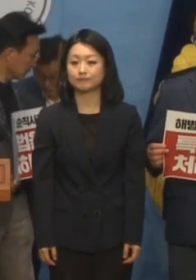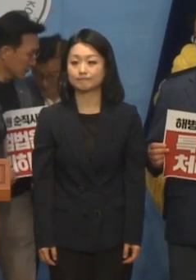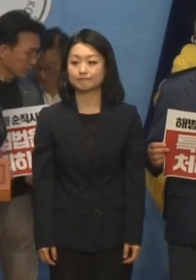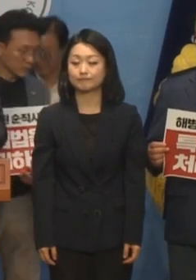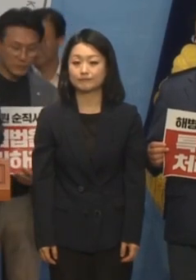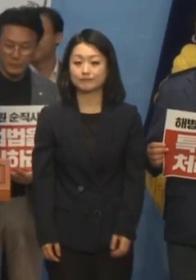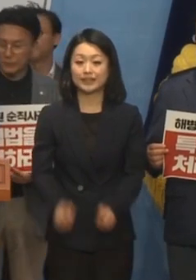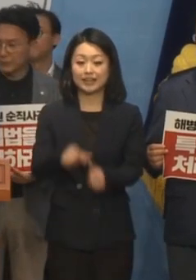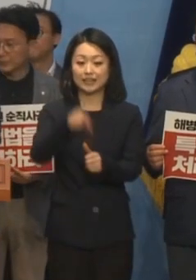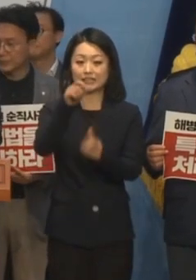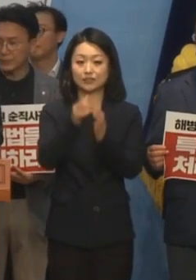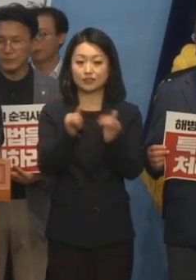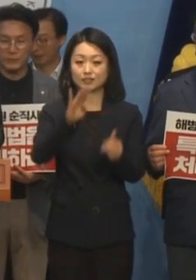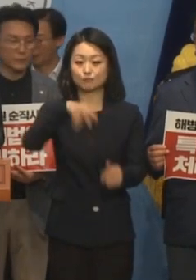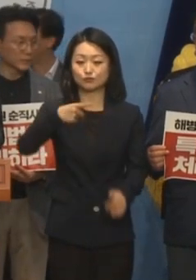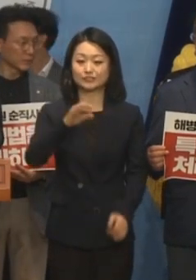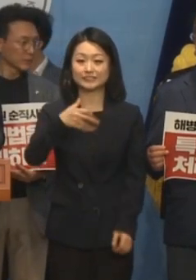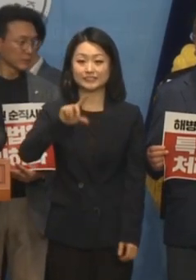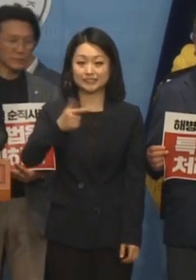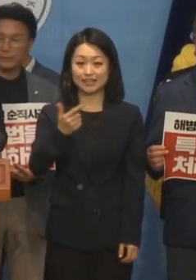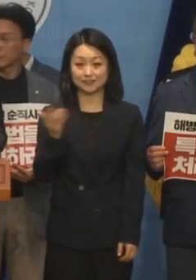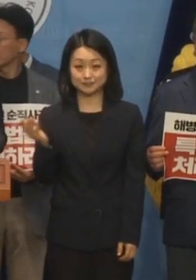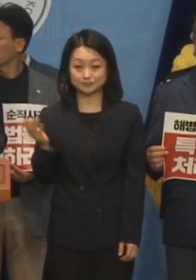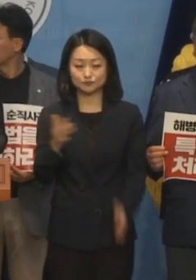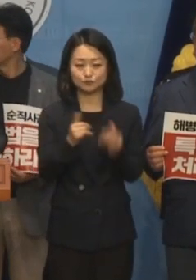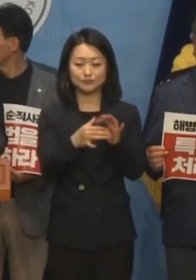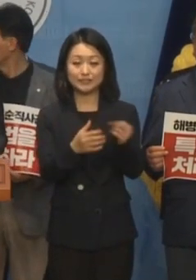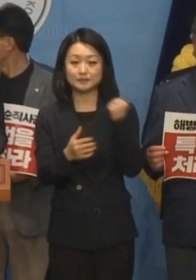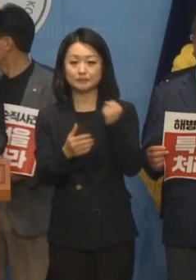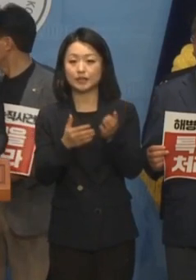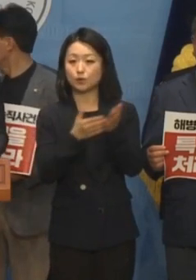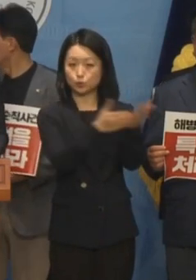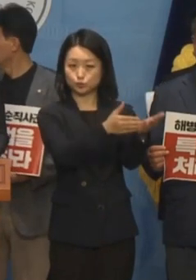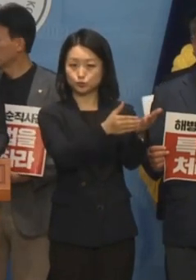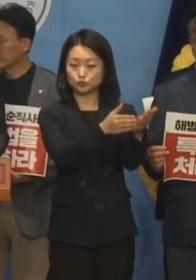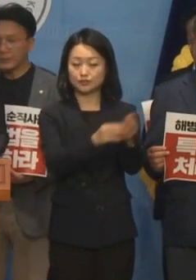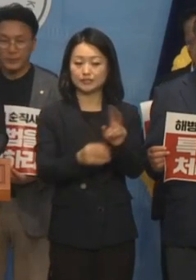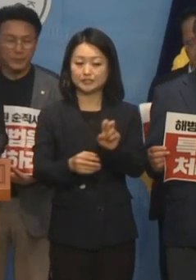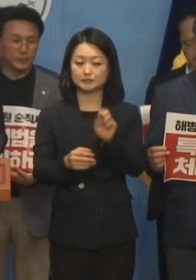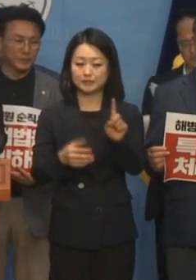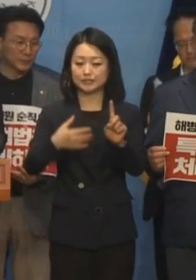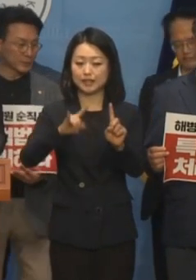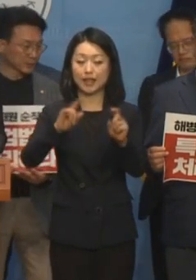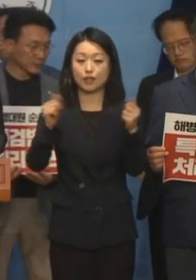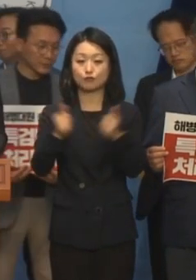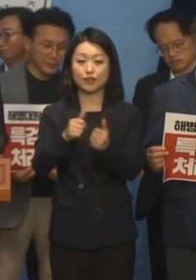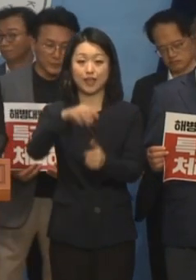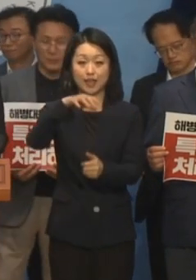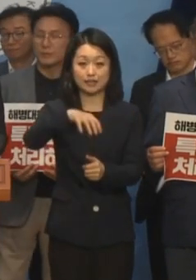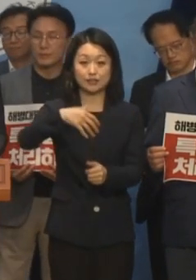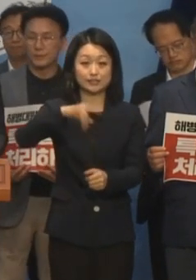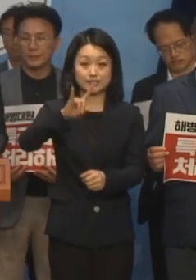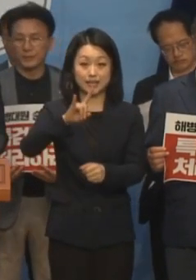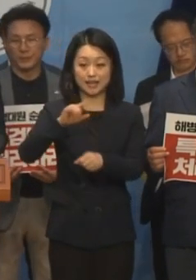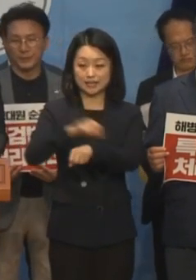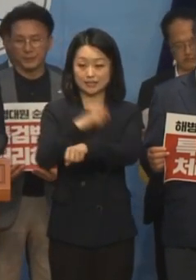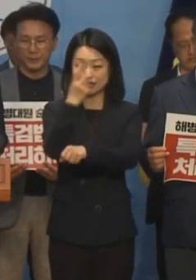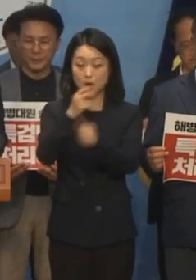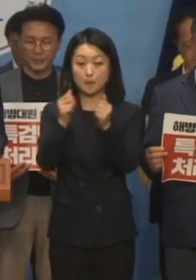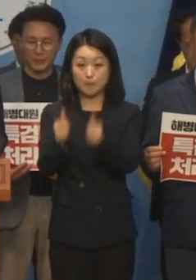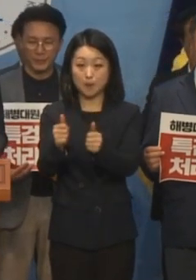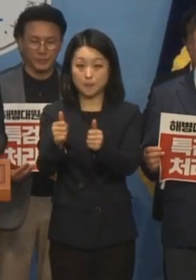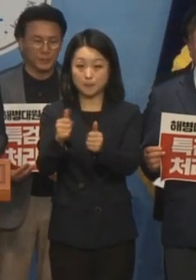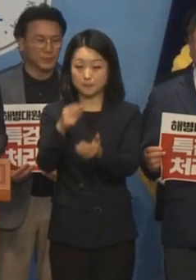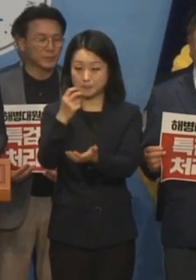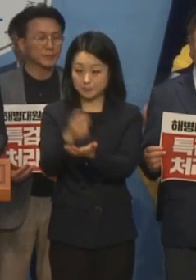당선인 부승찬입니다. 국민의힘에게 요구합니다. 21대 국회에서 최상병 특검법을 여야